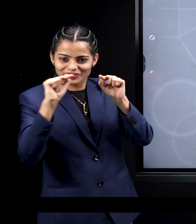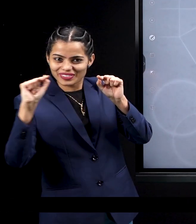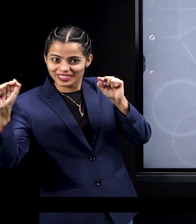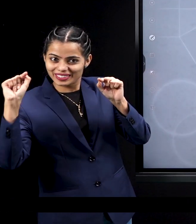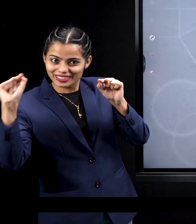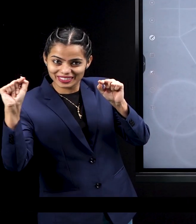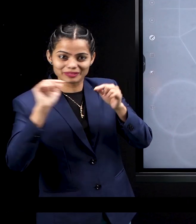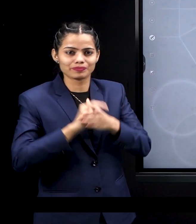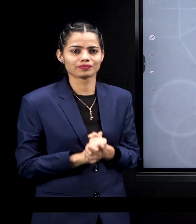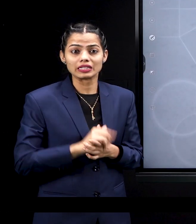கோடுகள்,